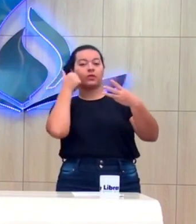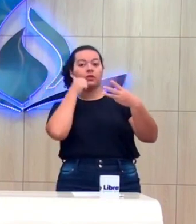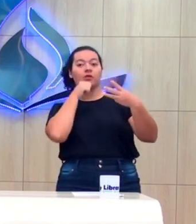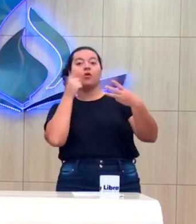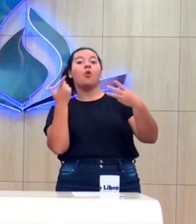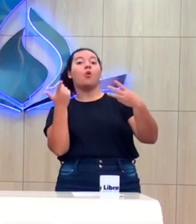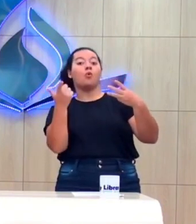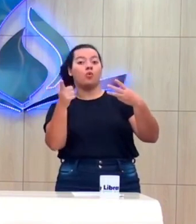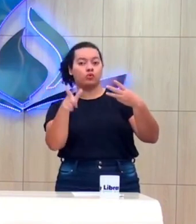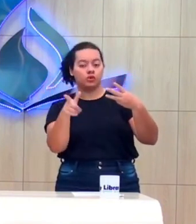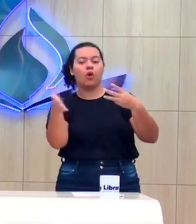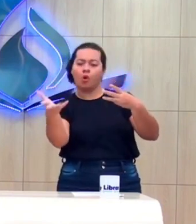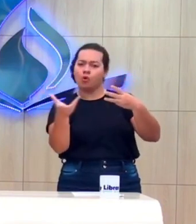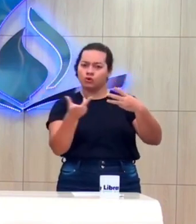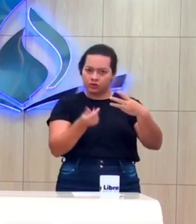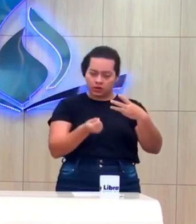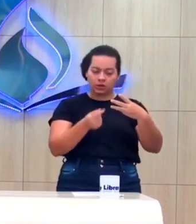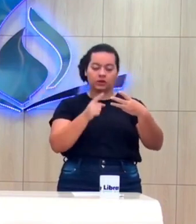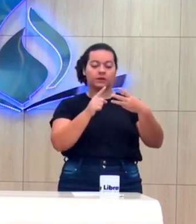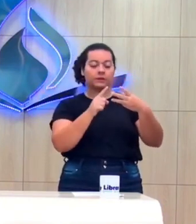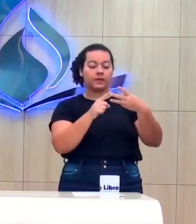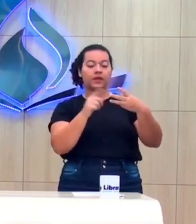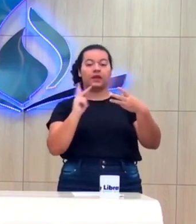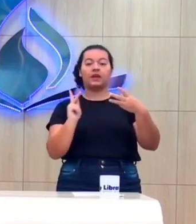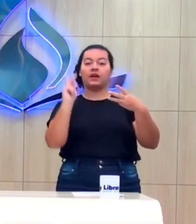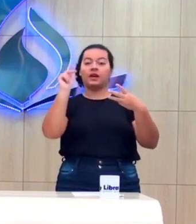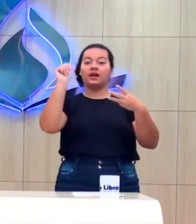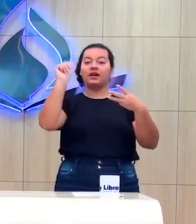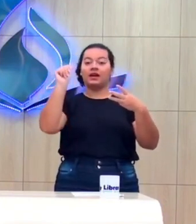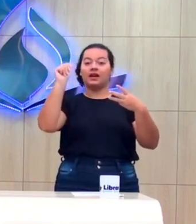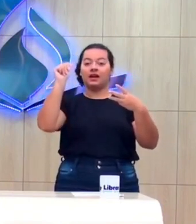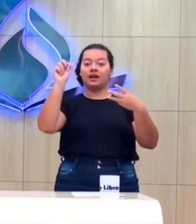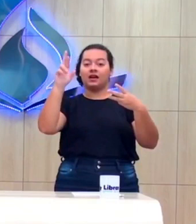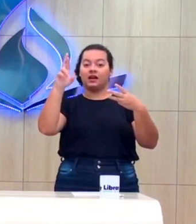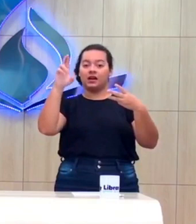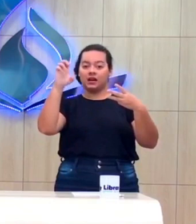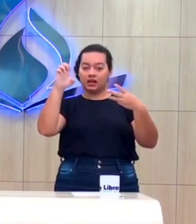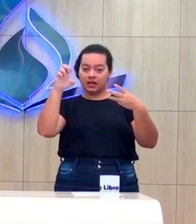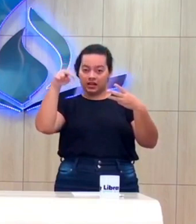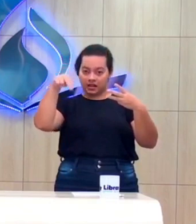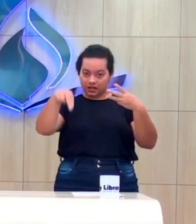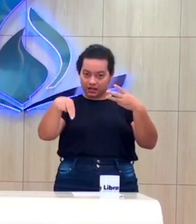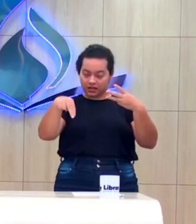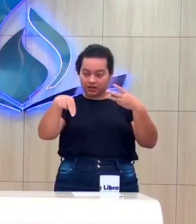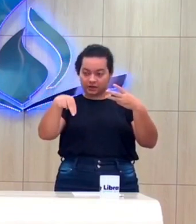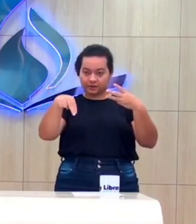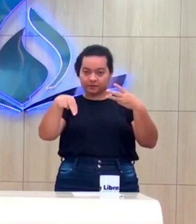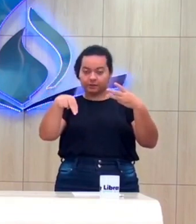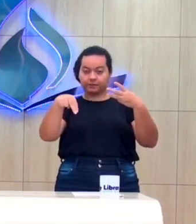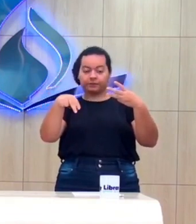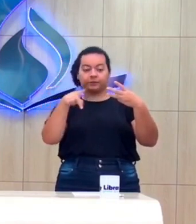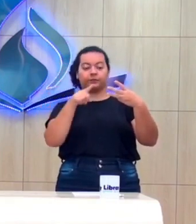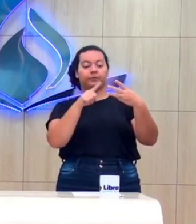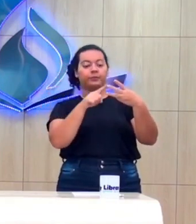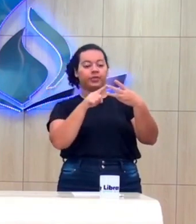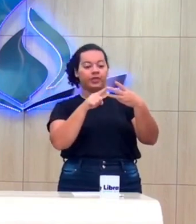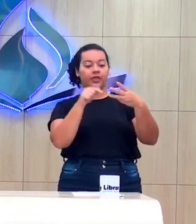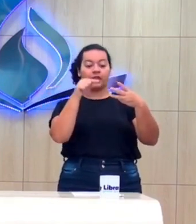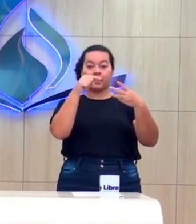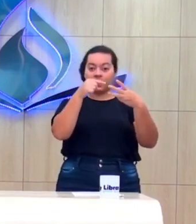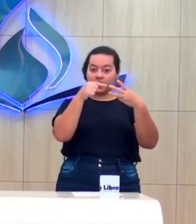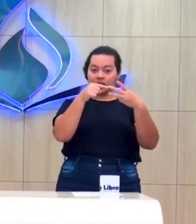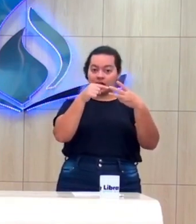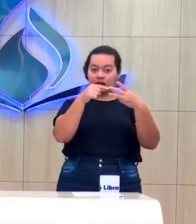que foi convidada foi a Karen Strobel. E ela foi tomar conta, foi